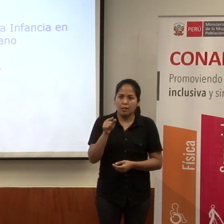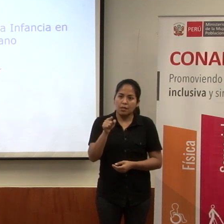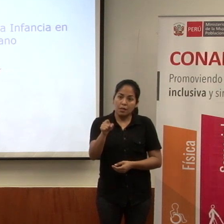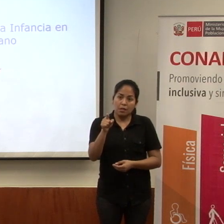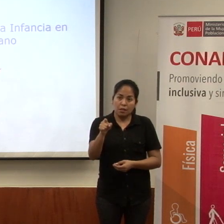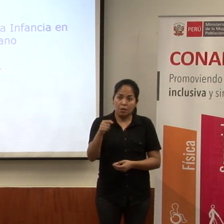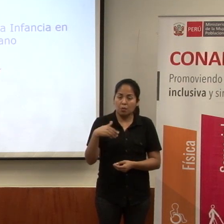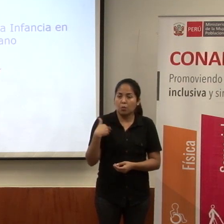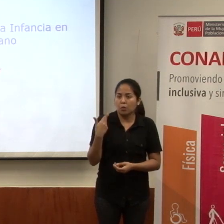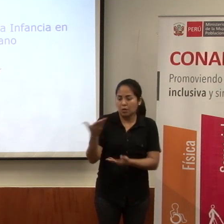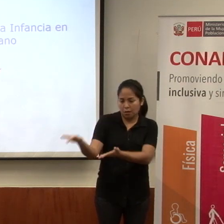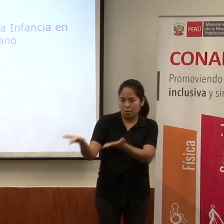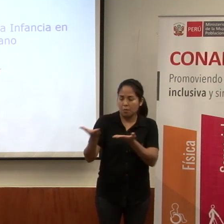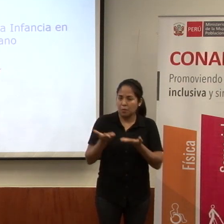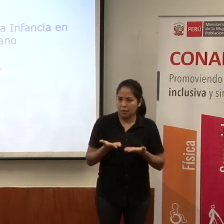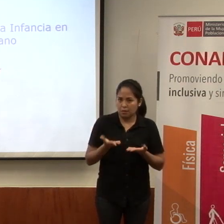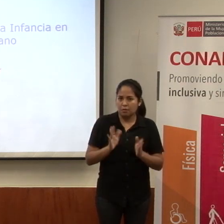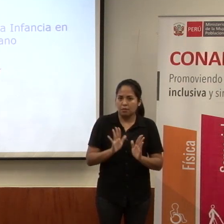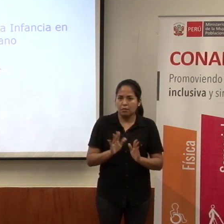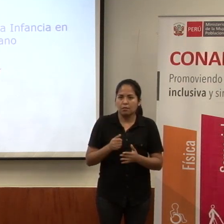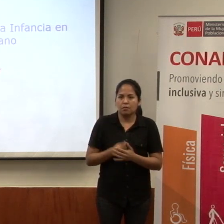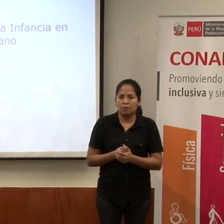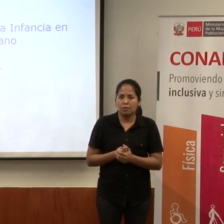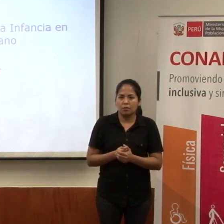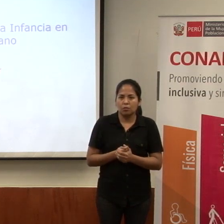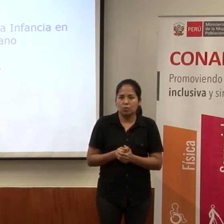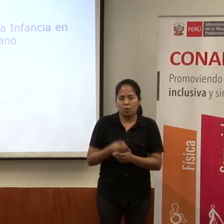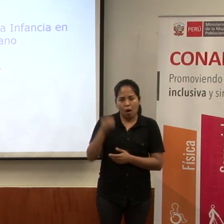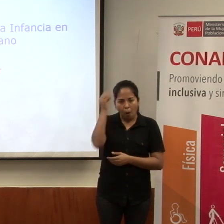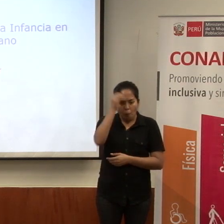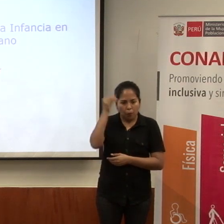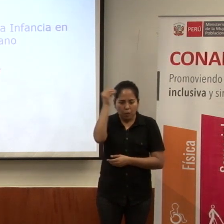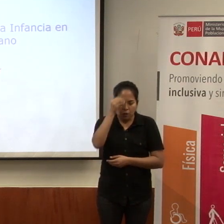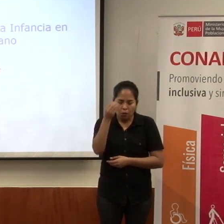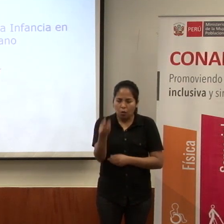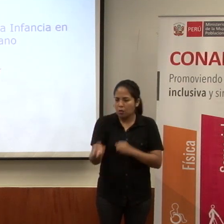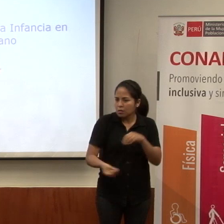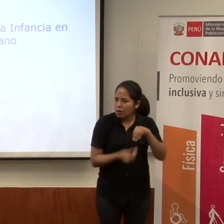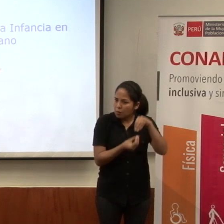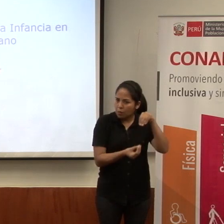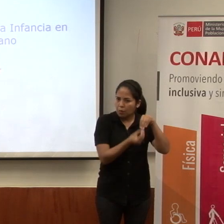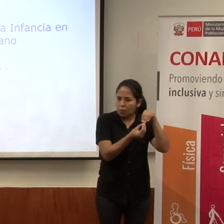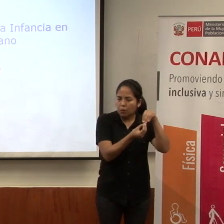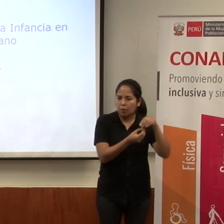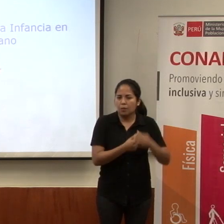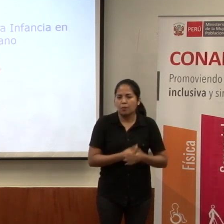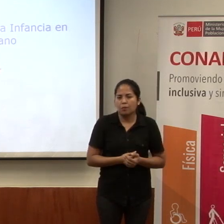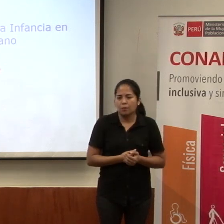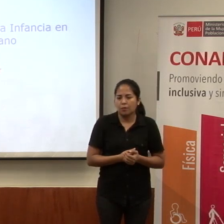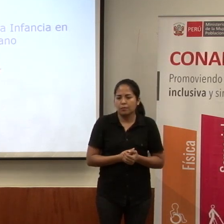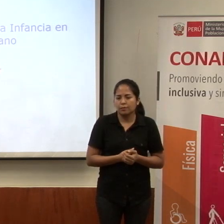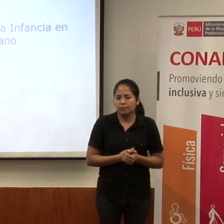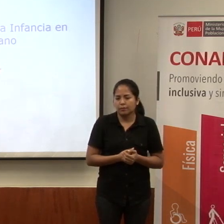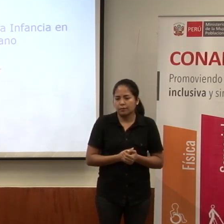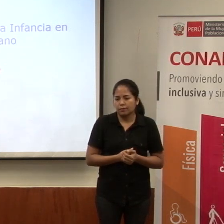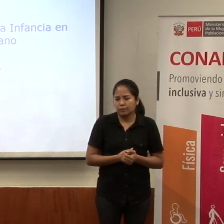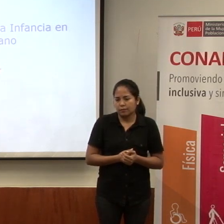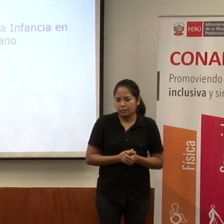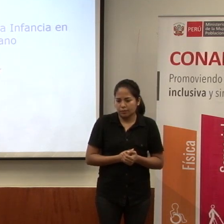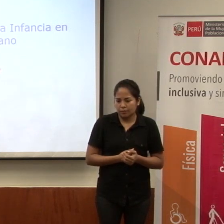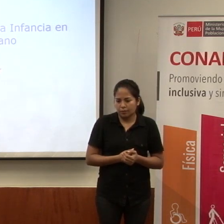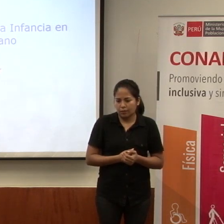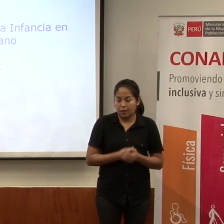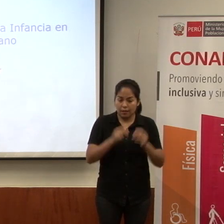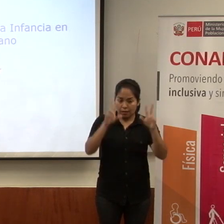de los comentarios yo le voy a pedir que haga algunos complementos, porque la parte final quiero dedicarla a